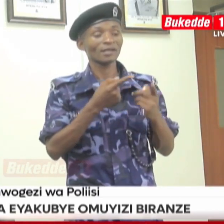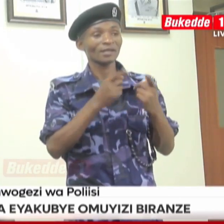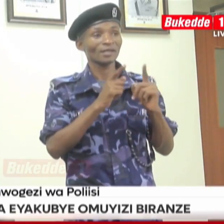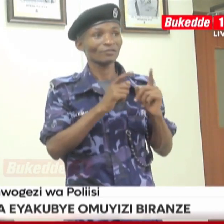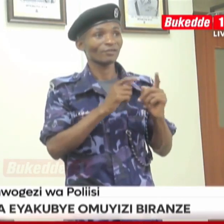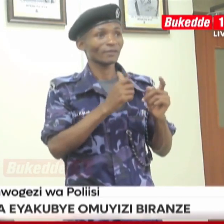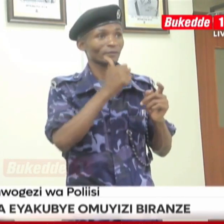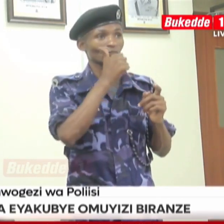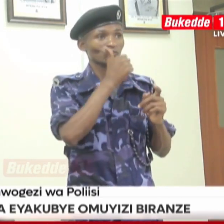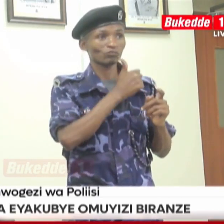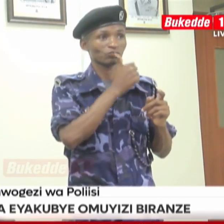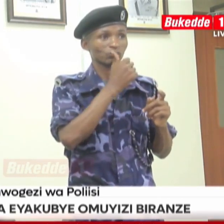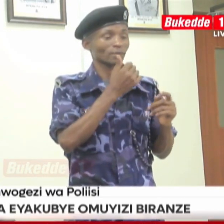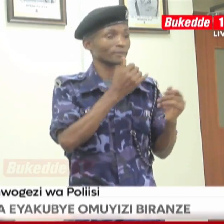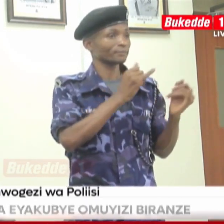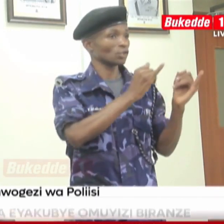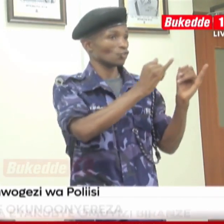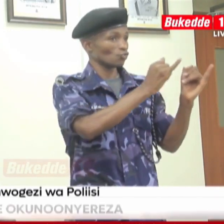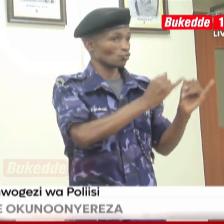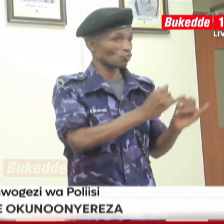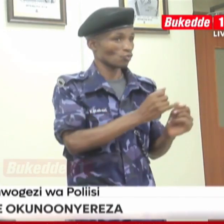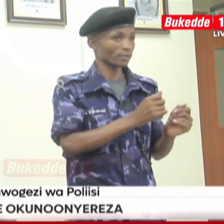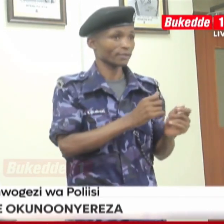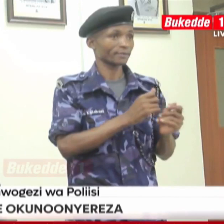bitongole bikesi bambega